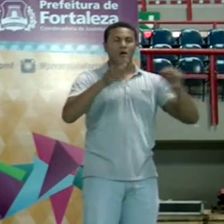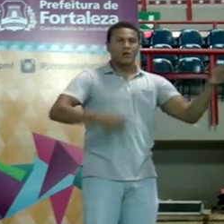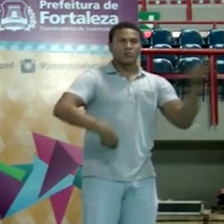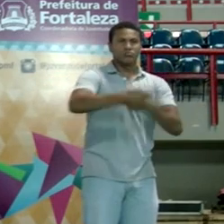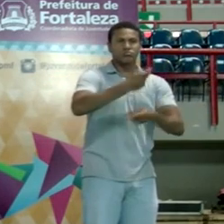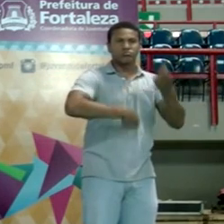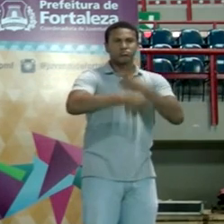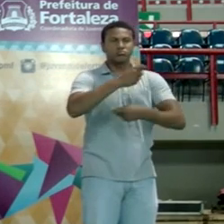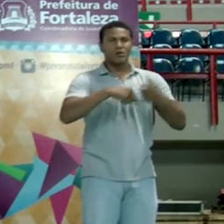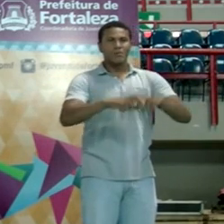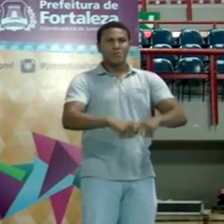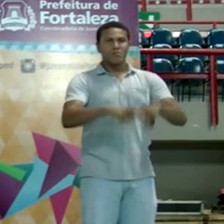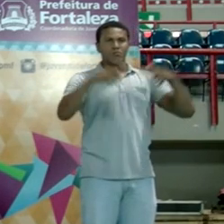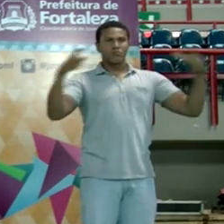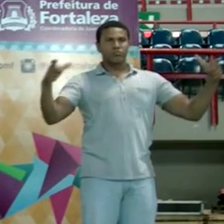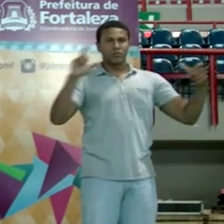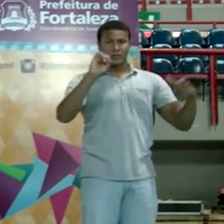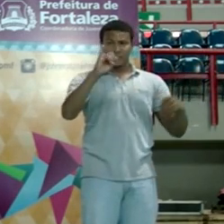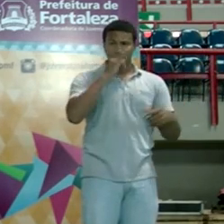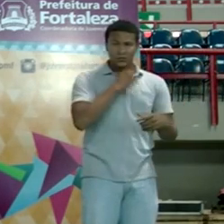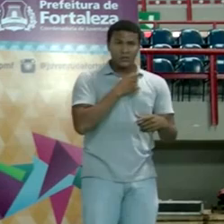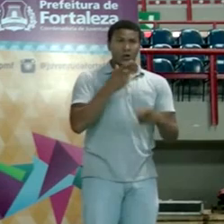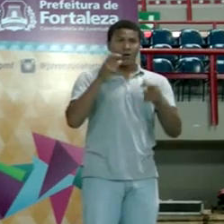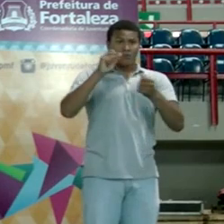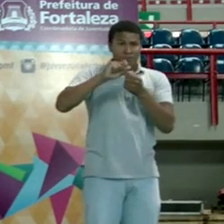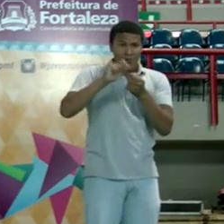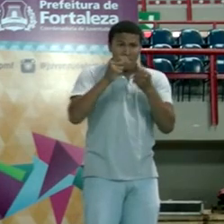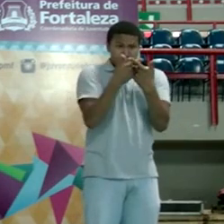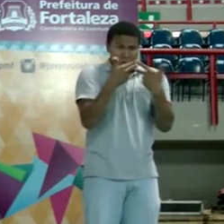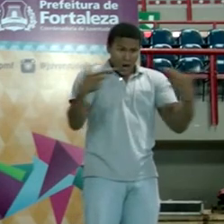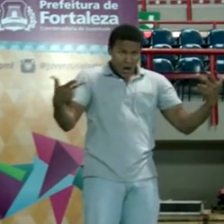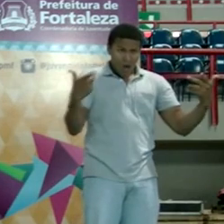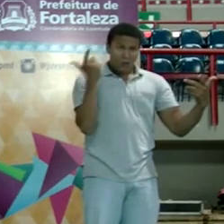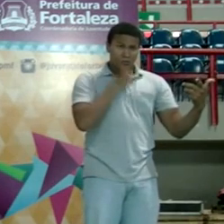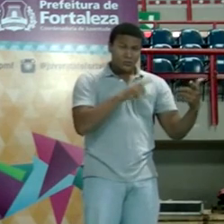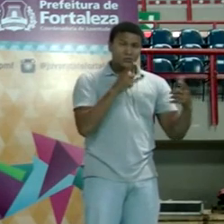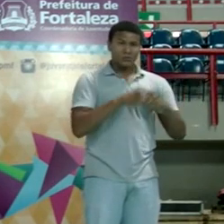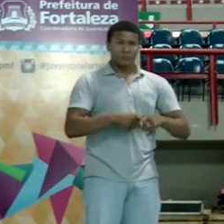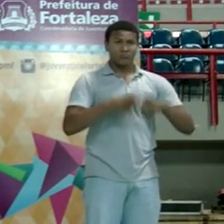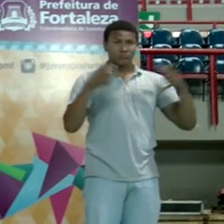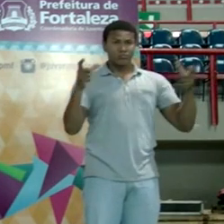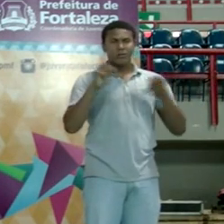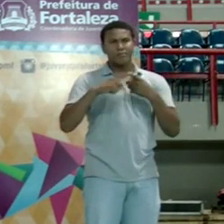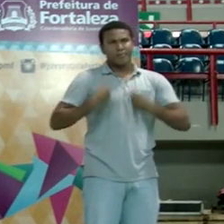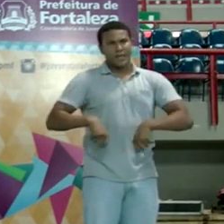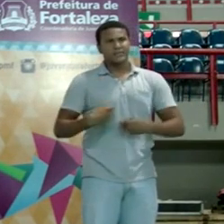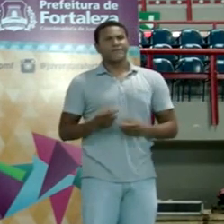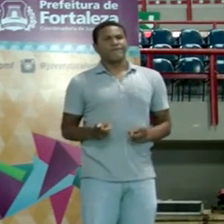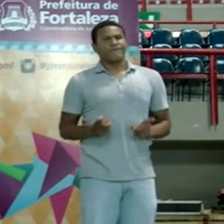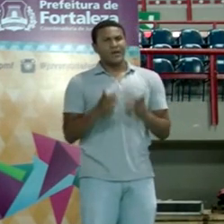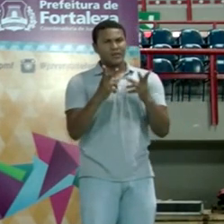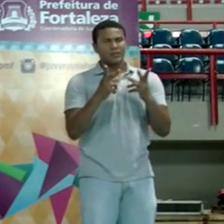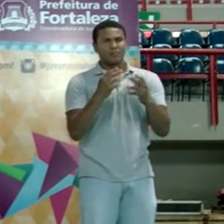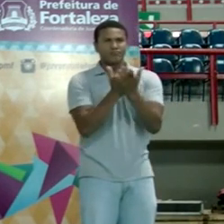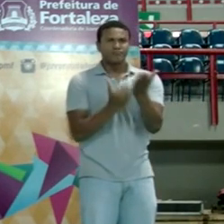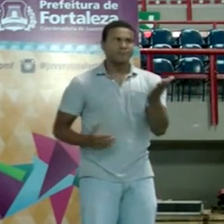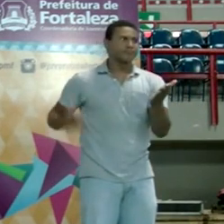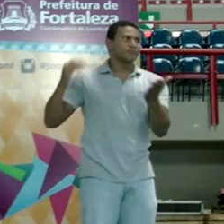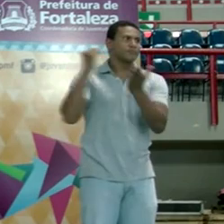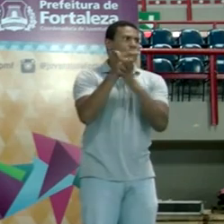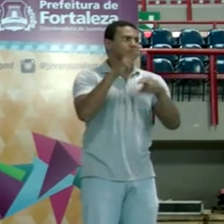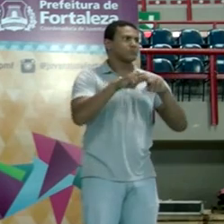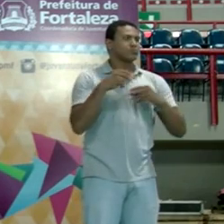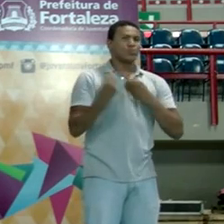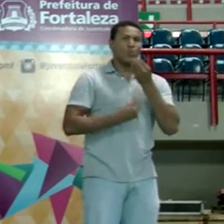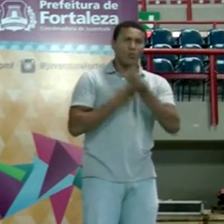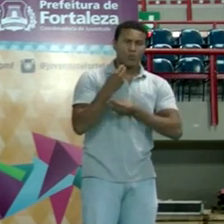comercialização. Se eu aumentei a produção, eu preciso vender. Erciliano, como é que eu vou fazer para vender? Eu tenho que